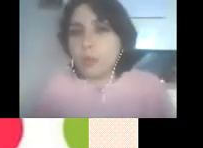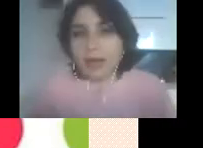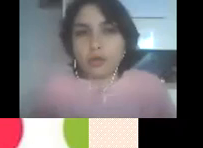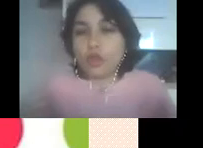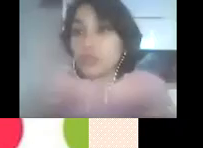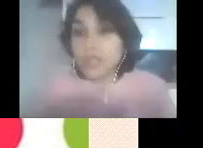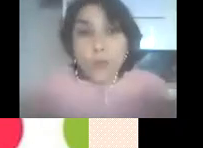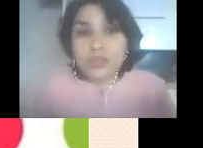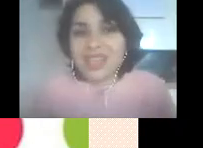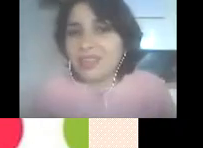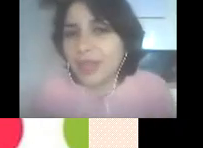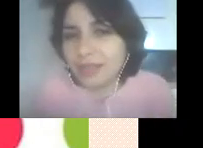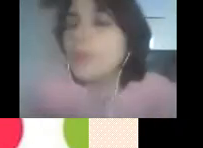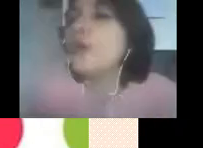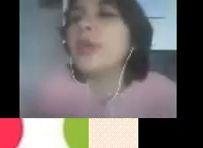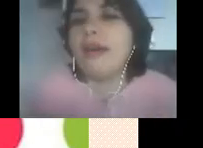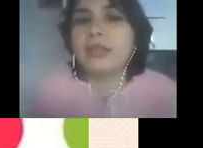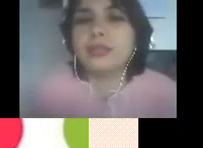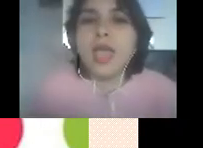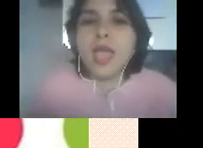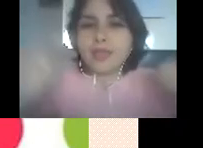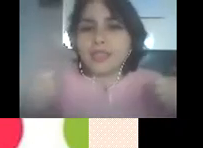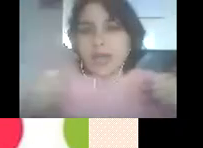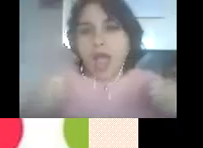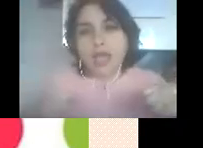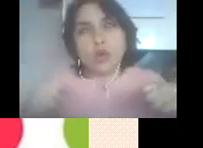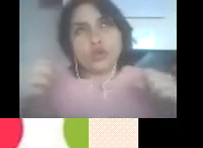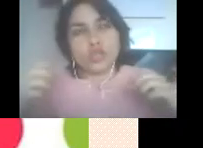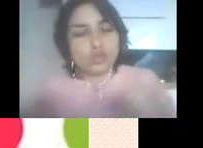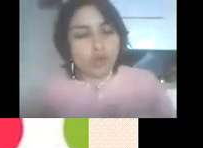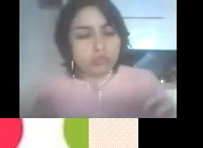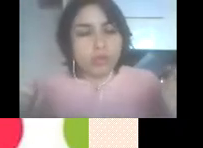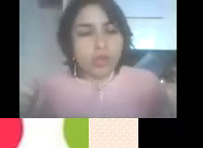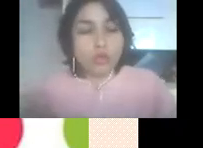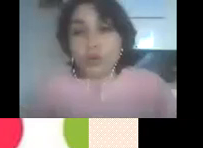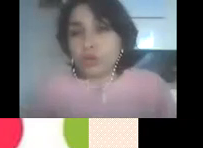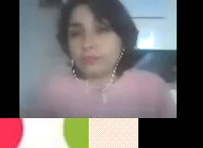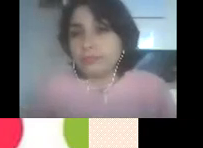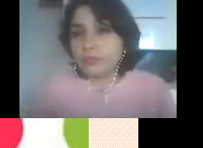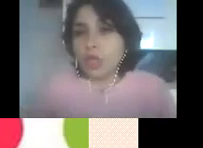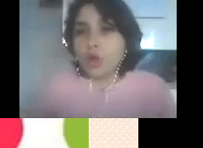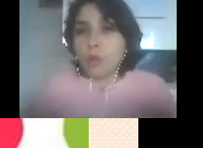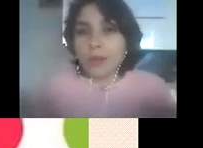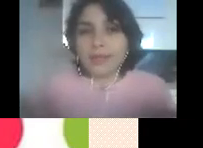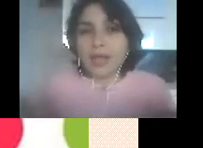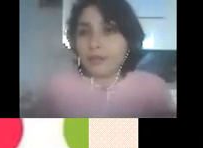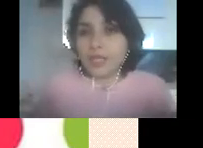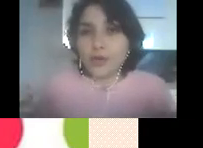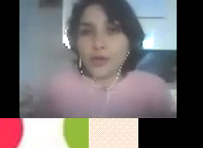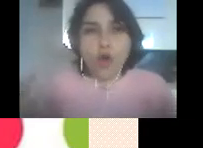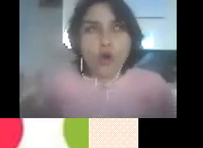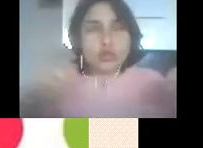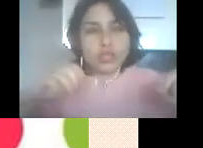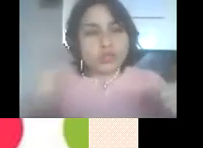plástico, papel. Todos ellos poseen diferentes propiedades. Es decir, hay algunos que son duros, como el metal y el